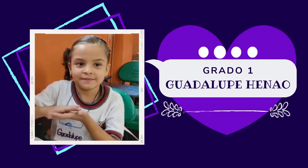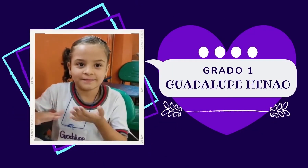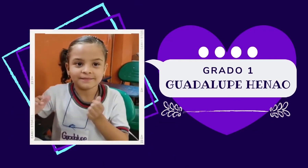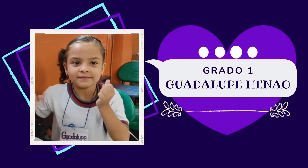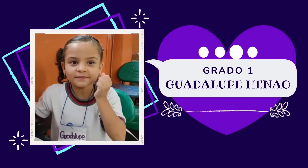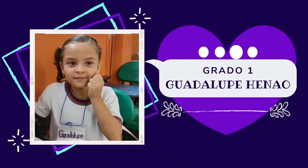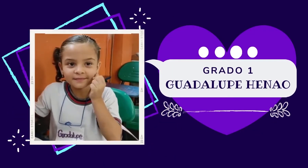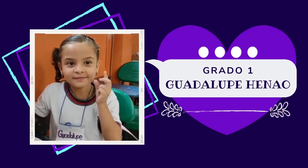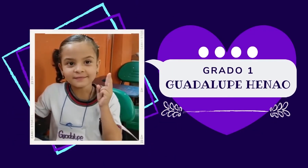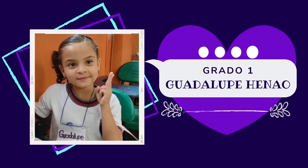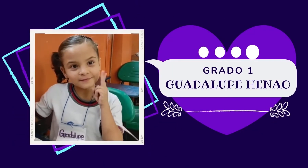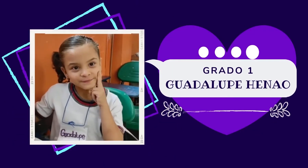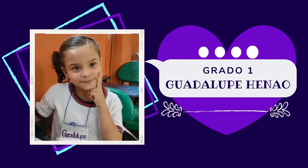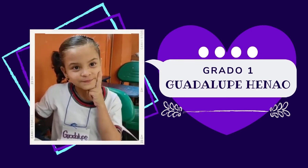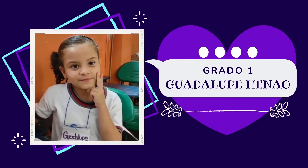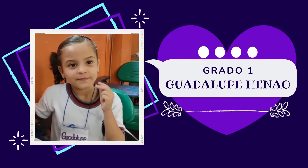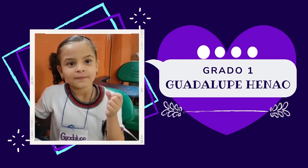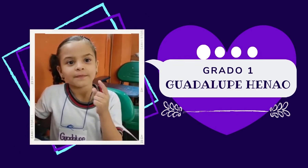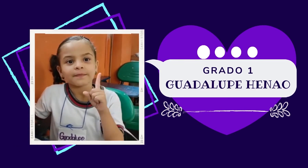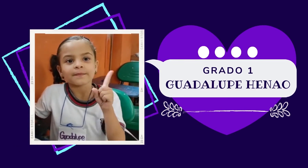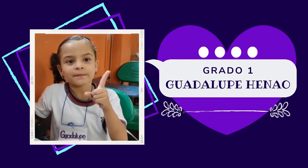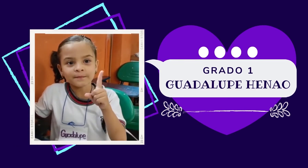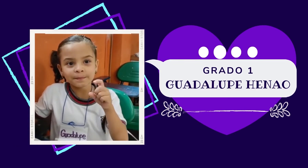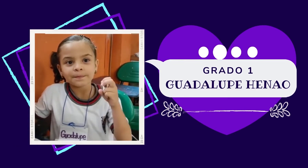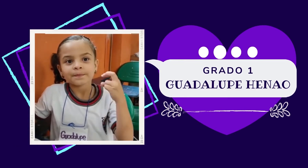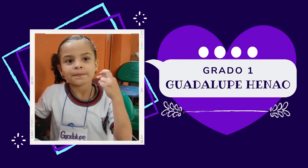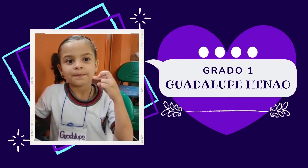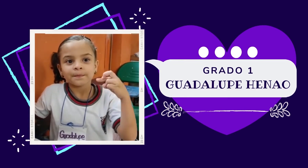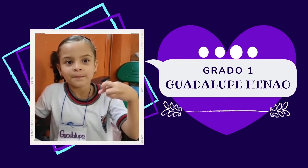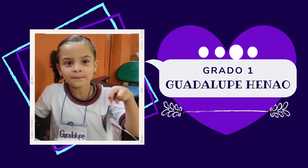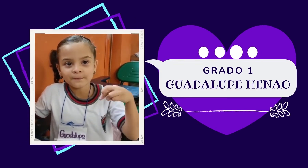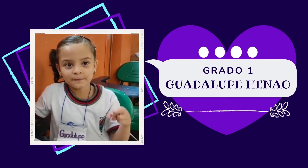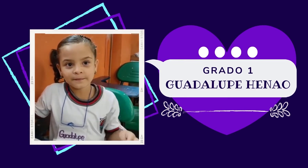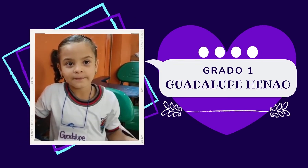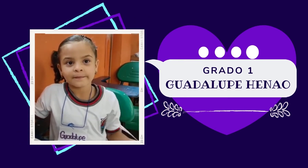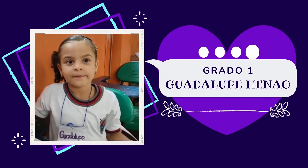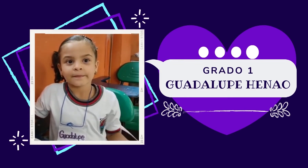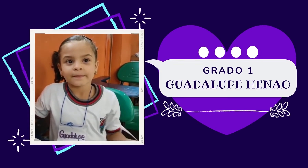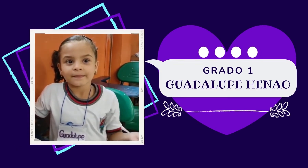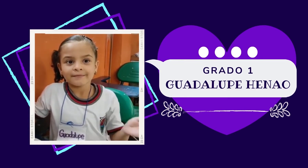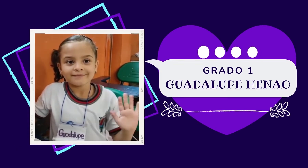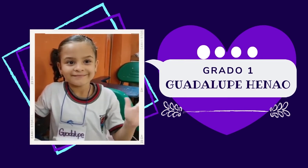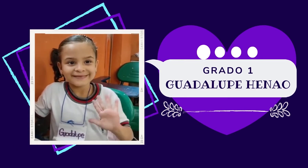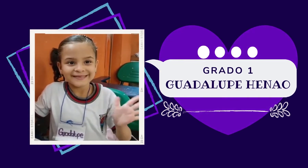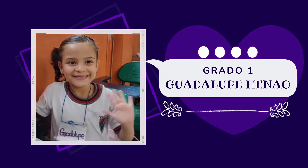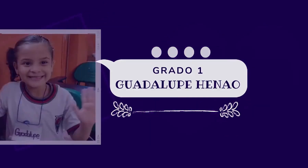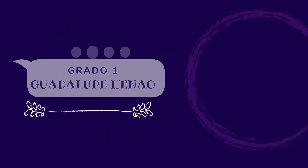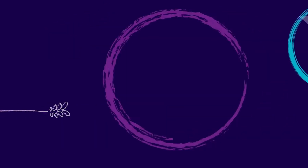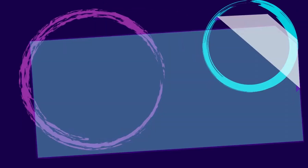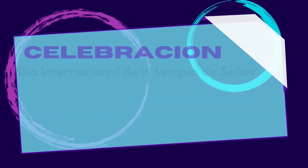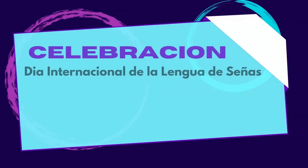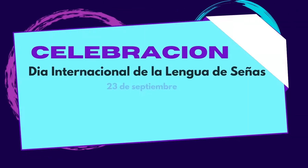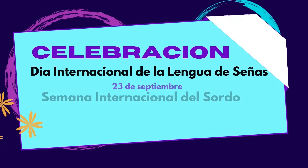Hola, mi nombre es Guadalupe, estoy en primer grado.